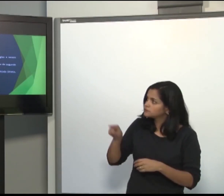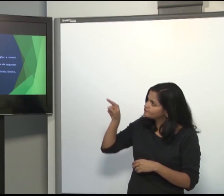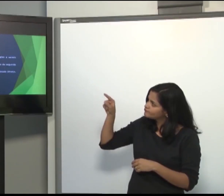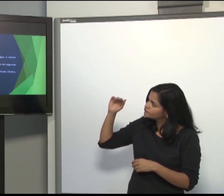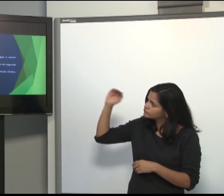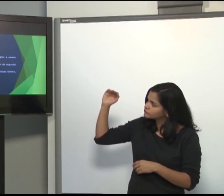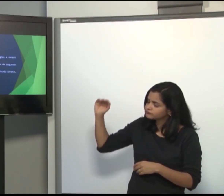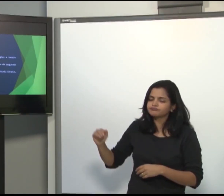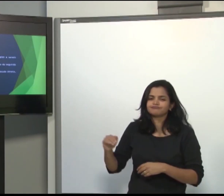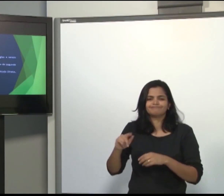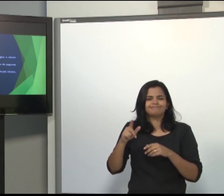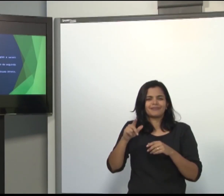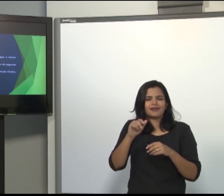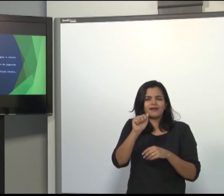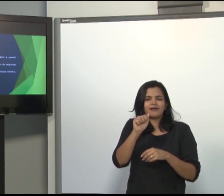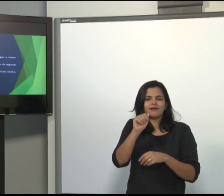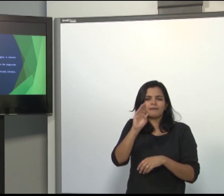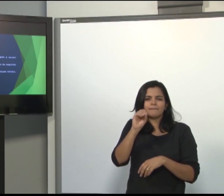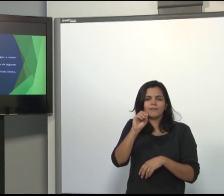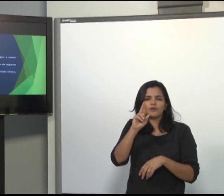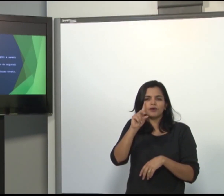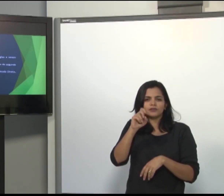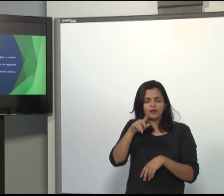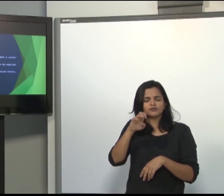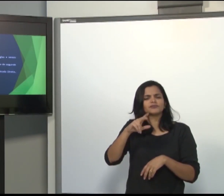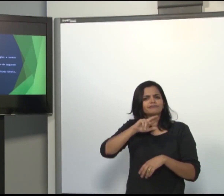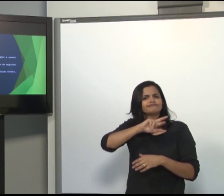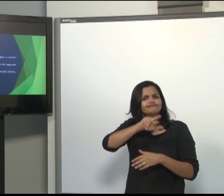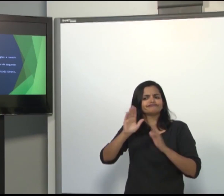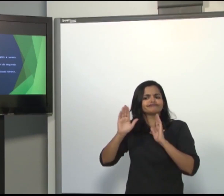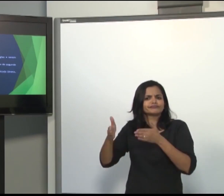Vejamos aqui algumas abordagens